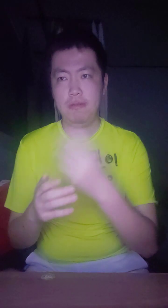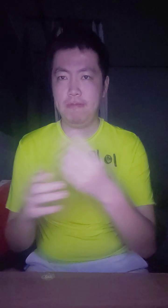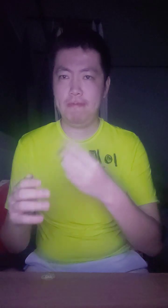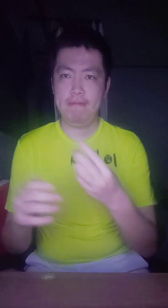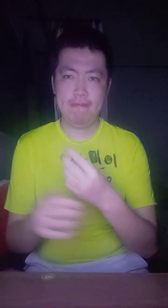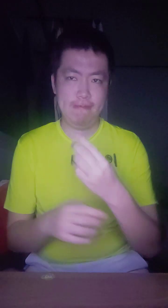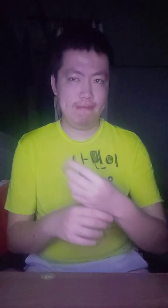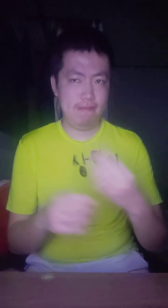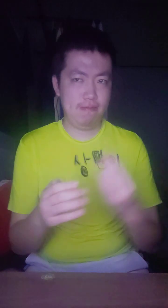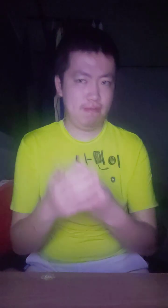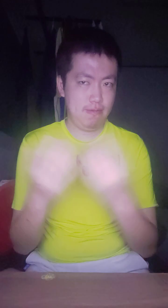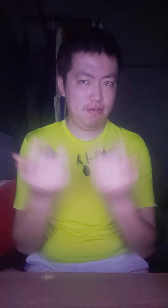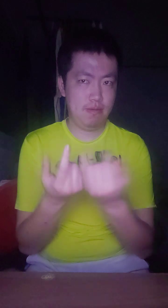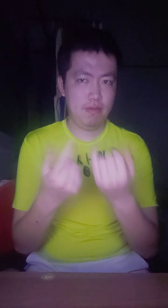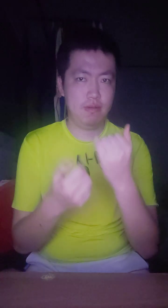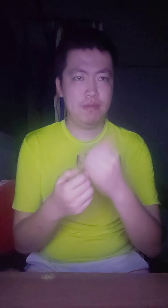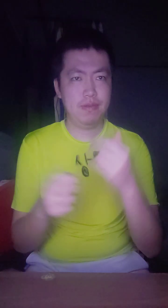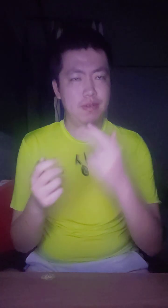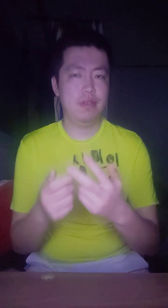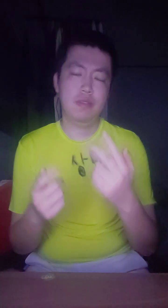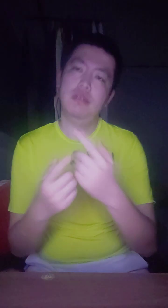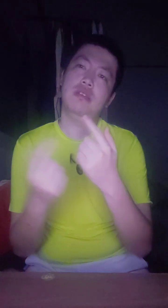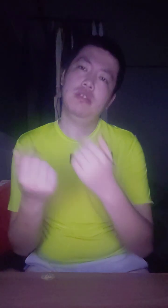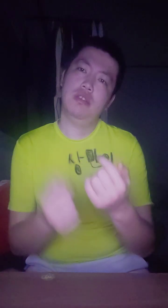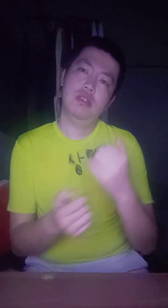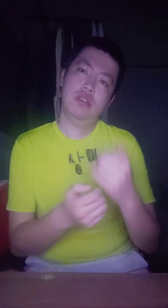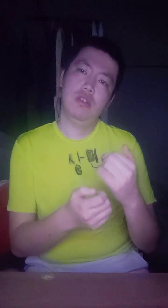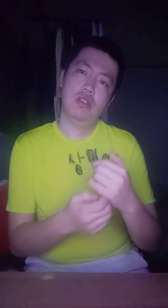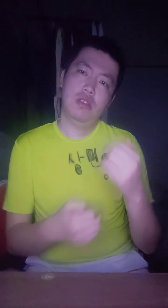폐수 처리 업체에서 작업자 3명의 목숨을 앗아간 것도 바로